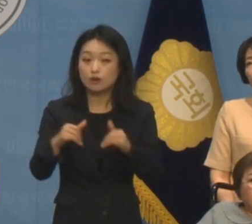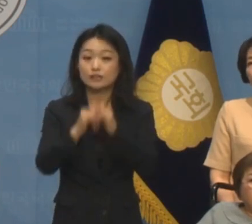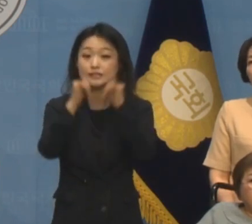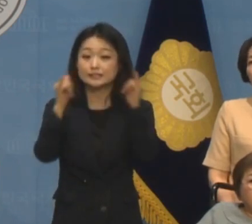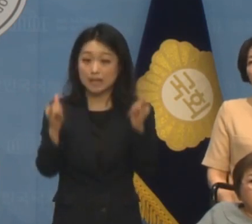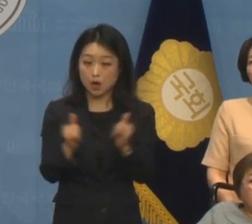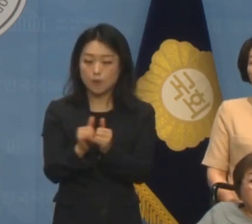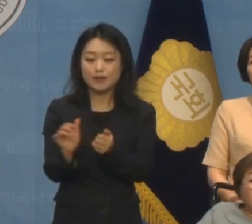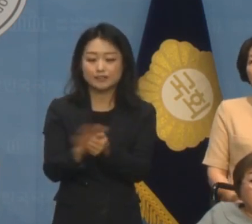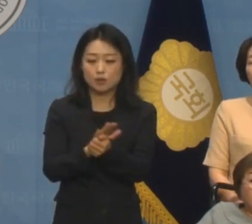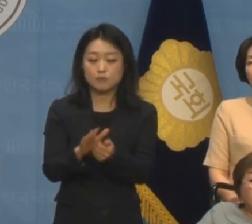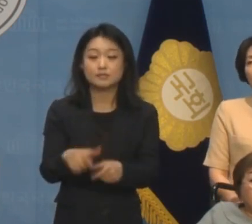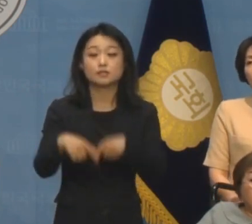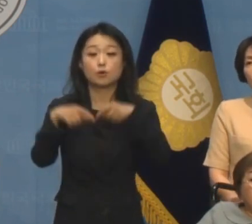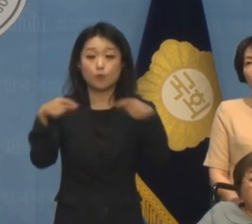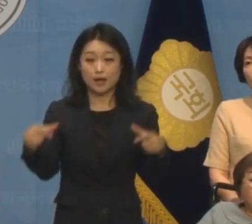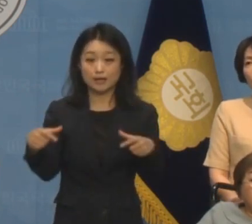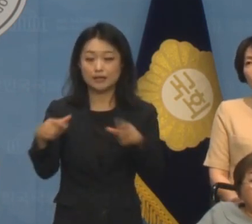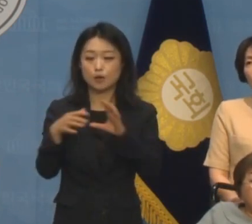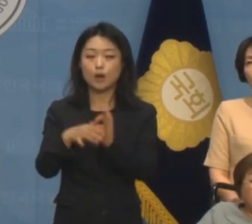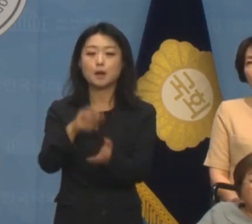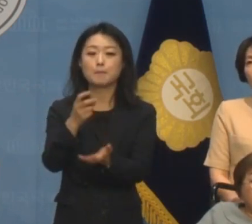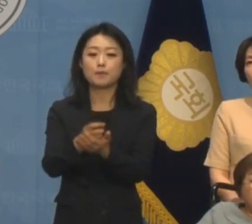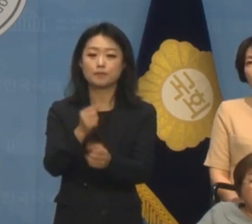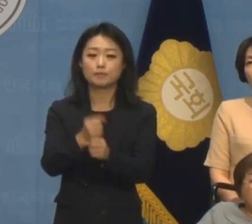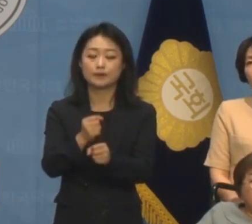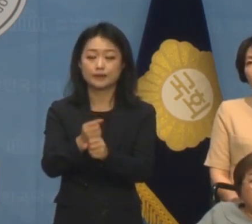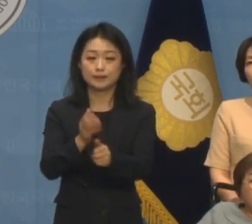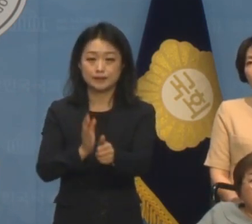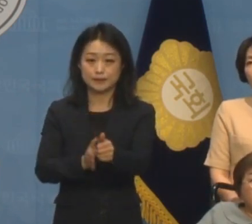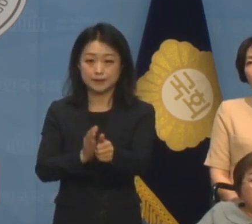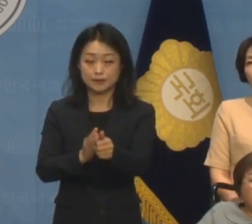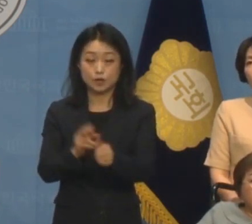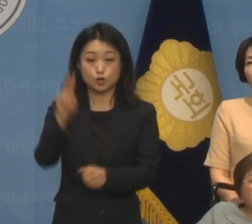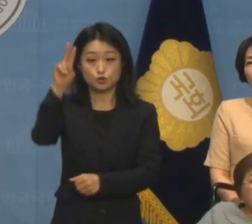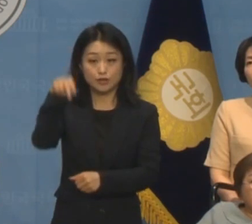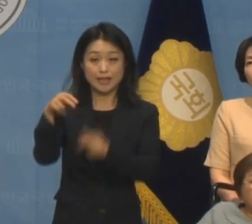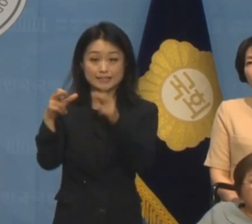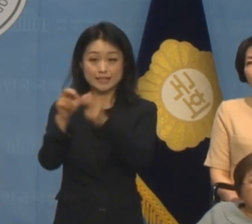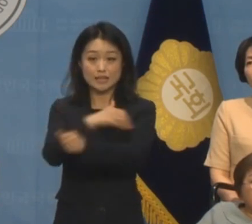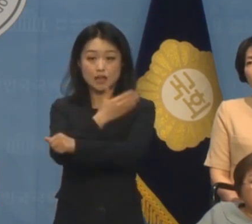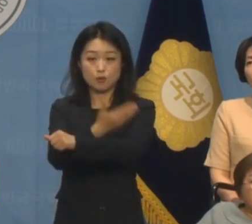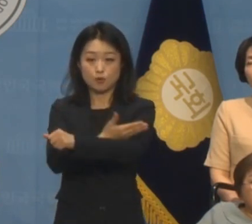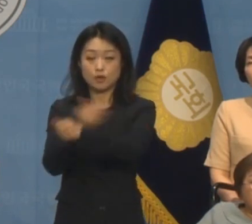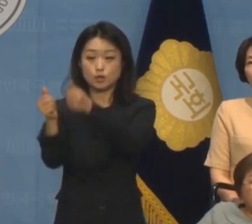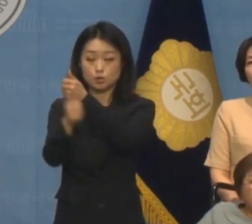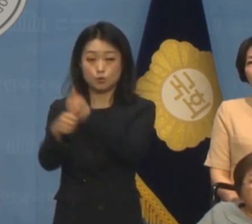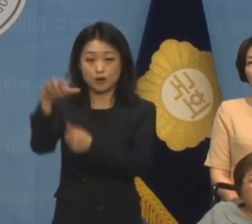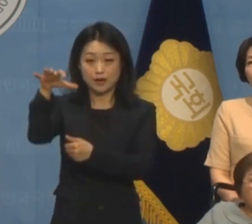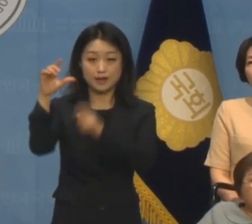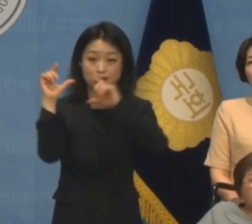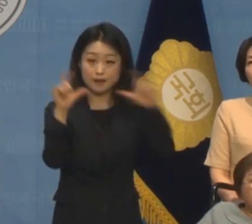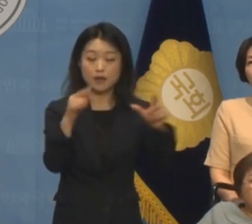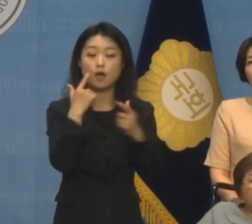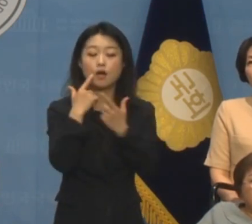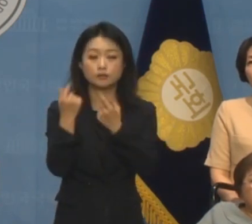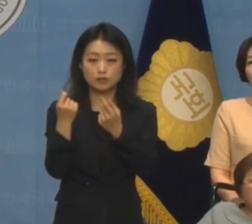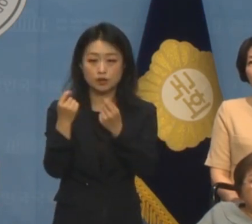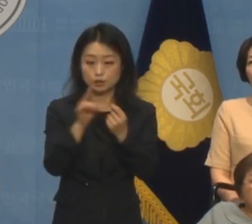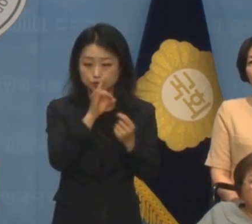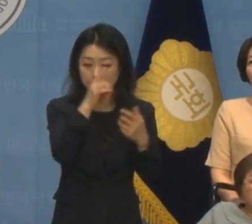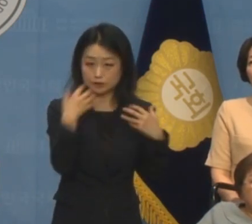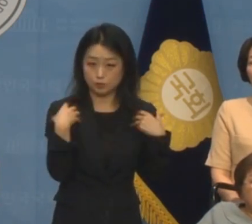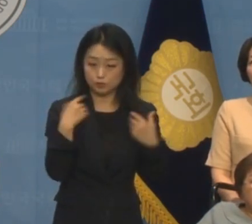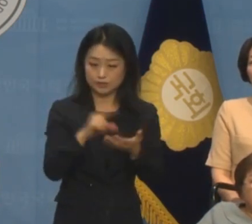지역사회 서비스를 강화했어야 합니다. 유엔 장애인 권리위원회가 말하듯